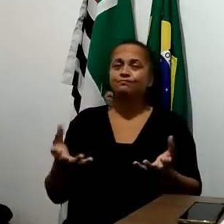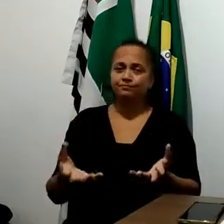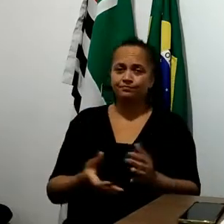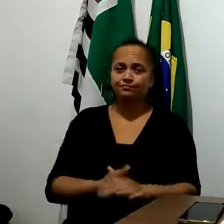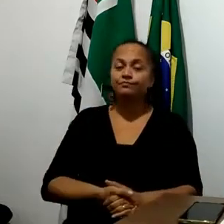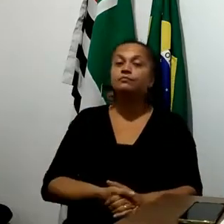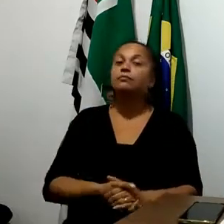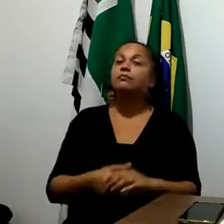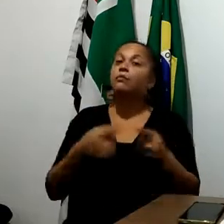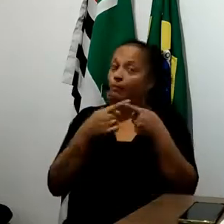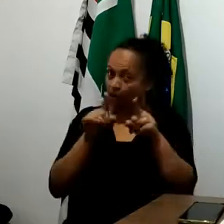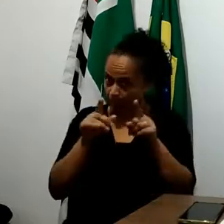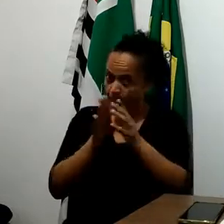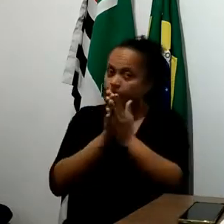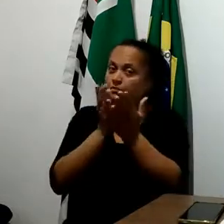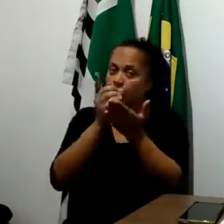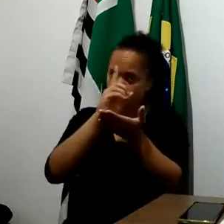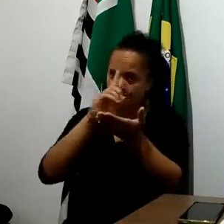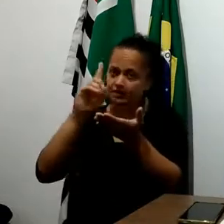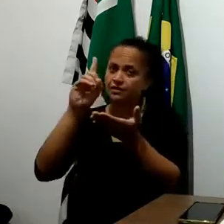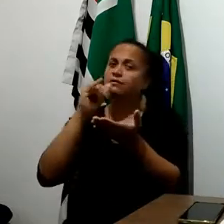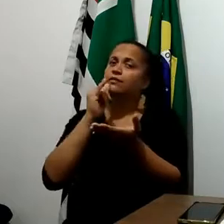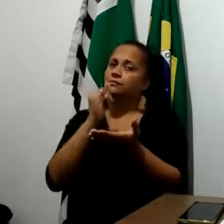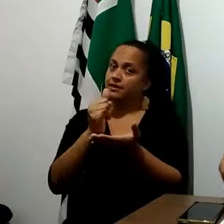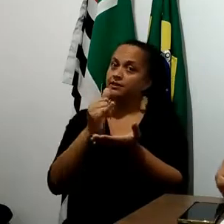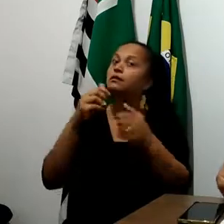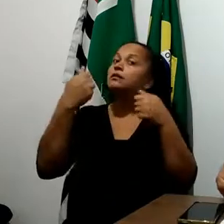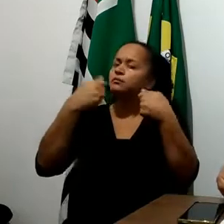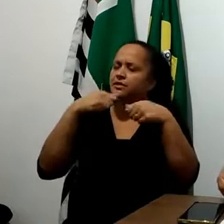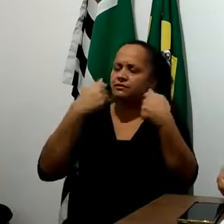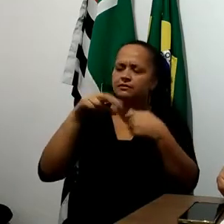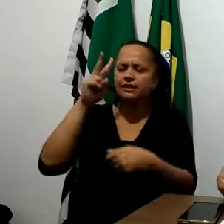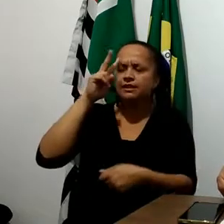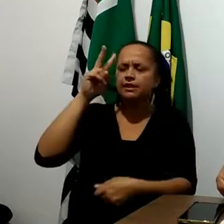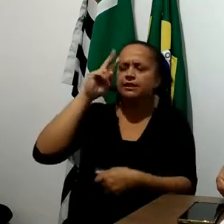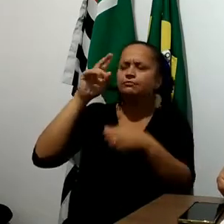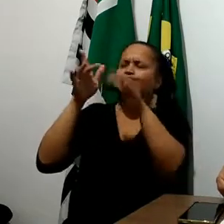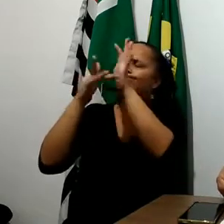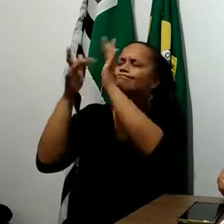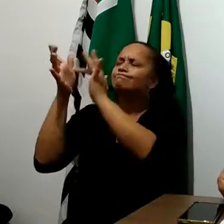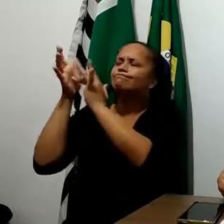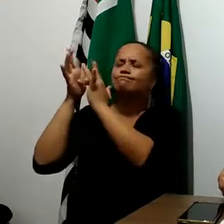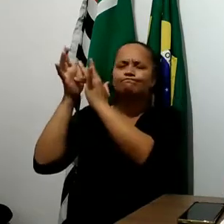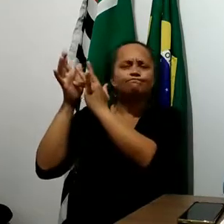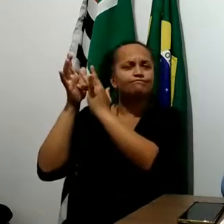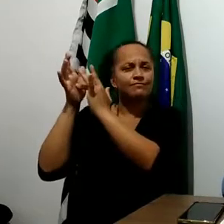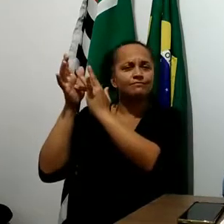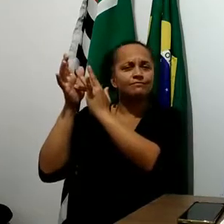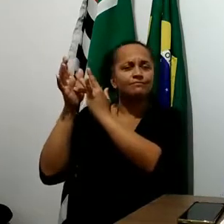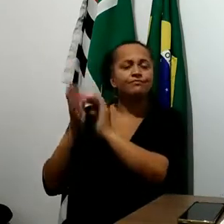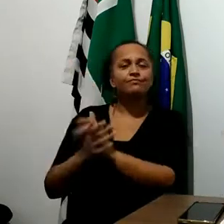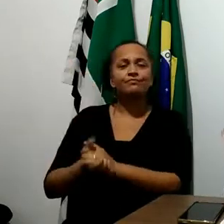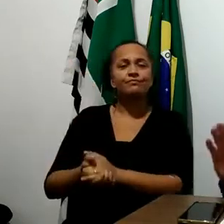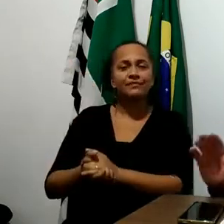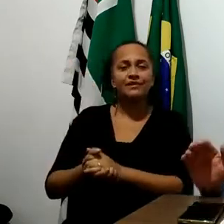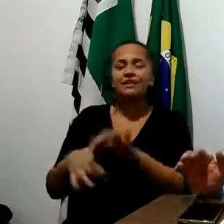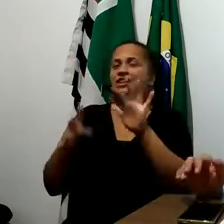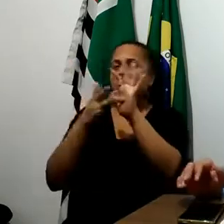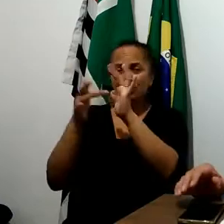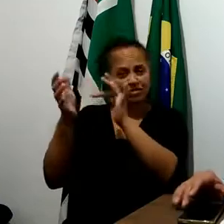Bíblia nos diz que nós temos que olhar para Jesus. Jesus, ele não levou em conta